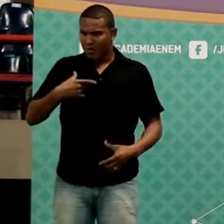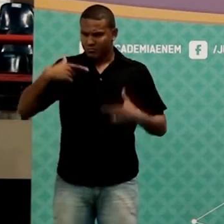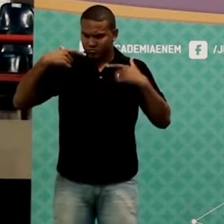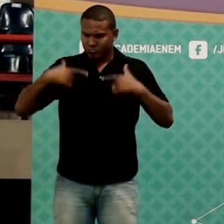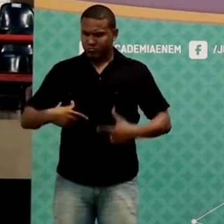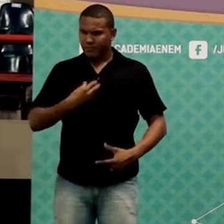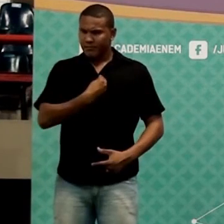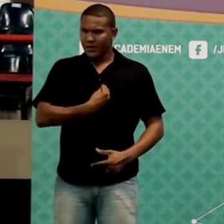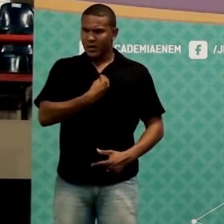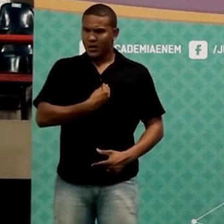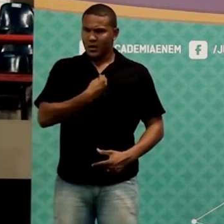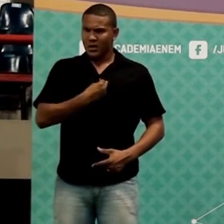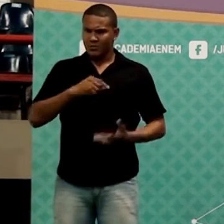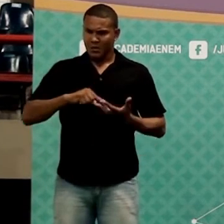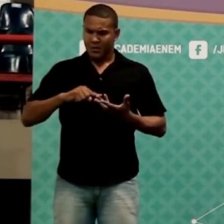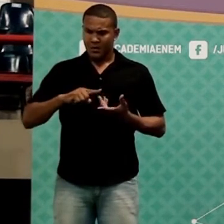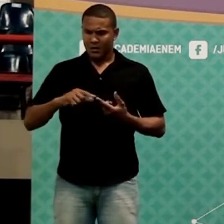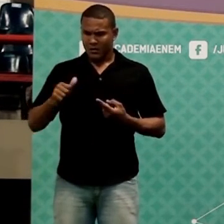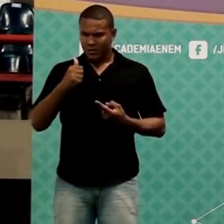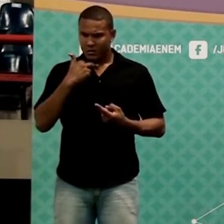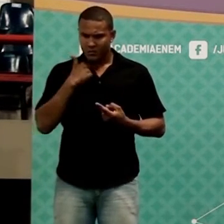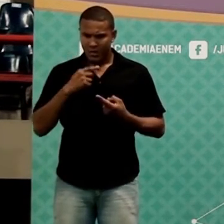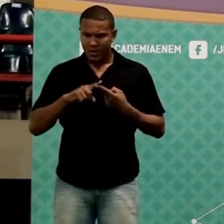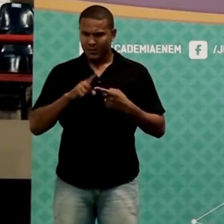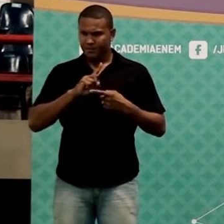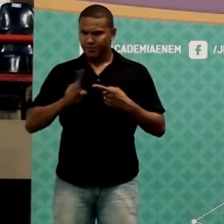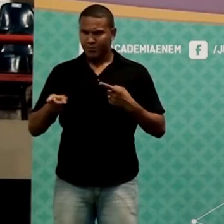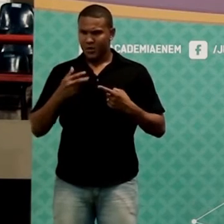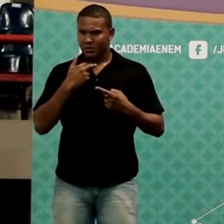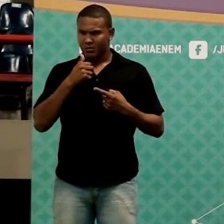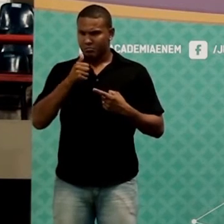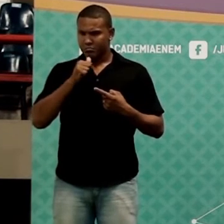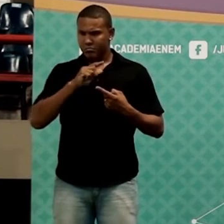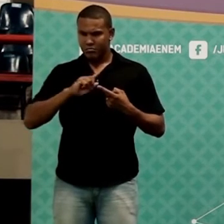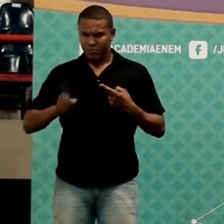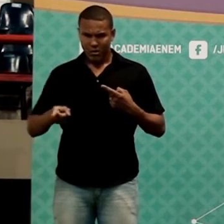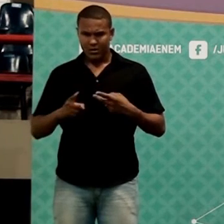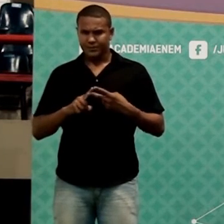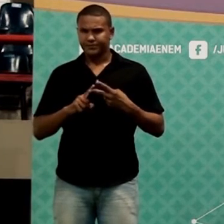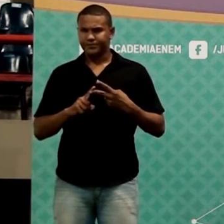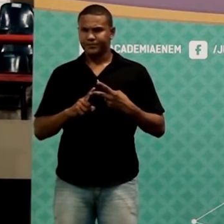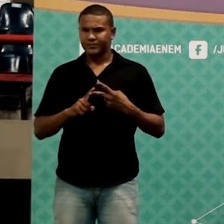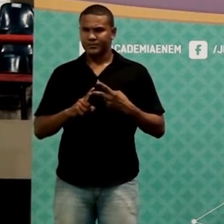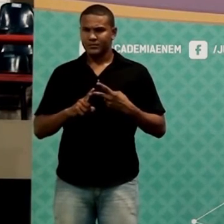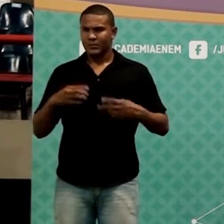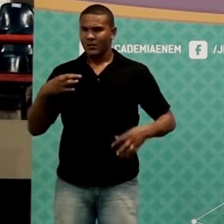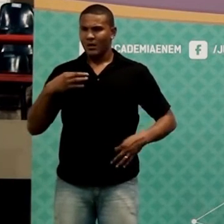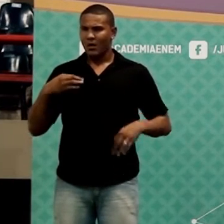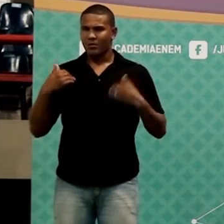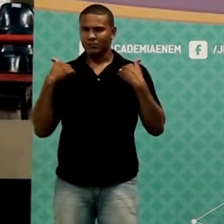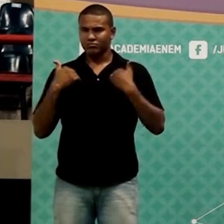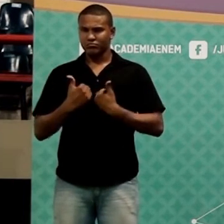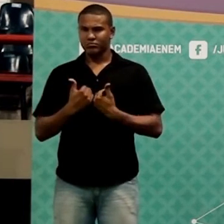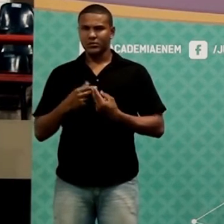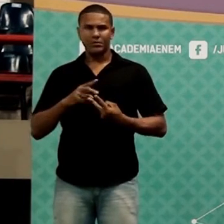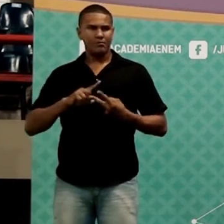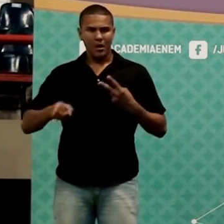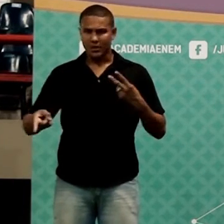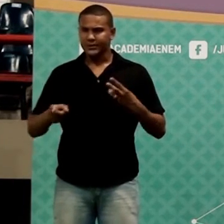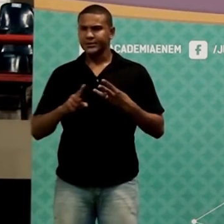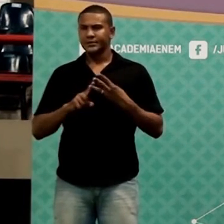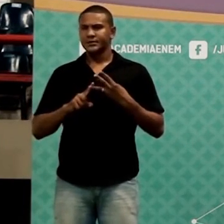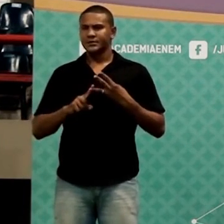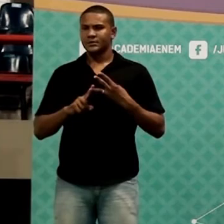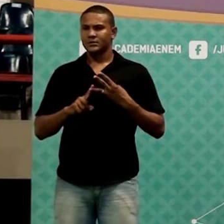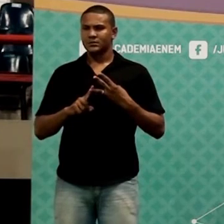suas condutas morais, não pode beber, a igreja calvinista não concorda com bebida alcoólica, não pode roupa com decote, não pode